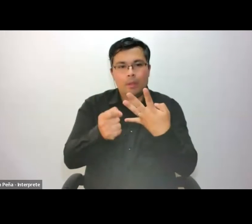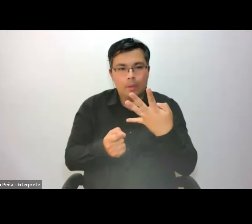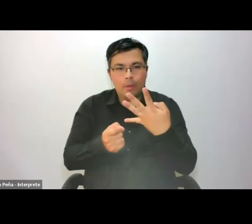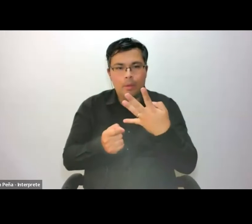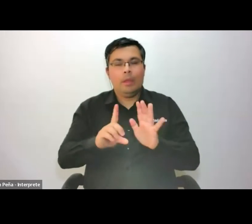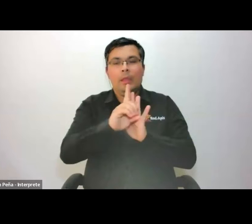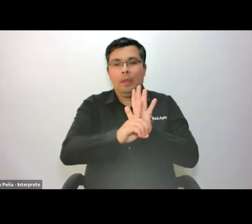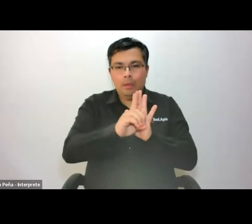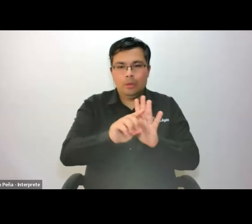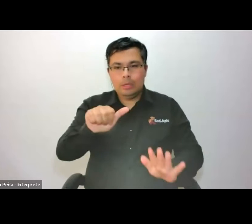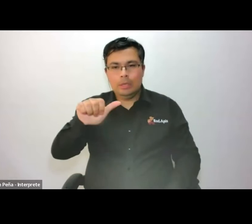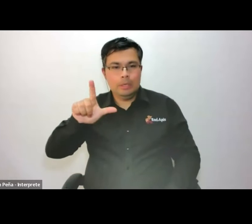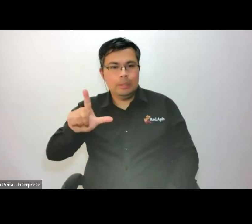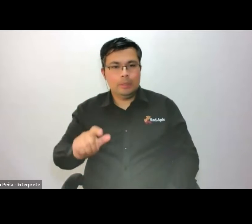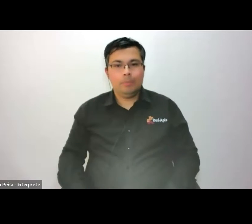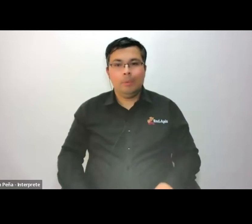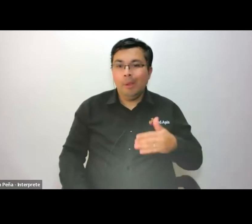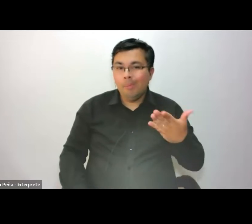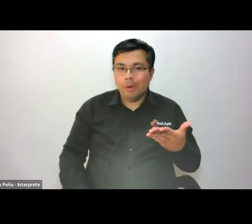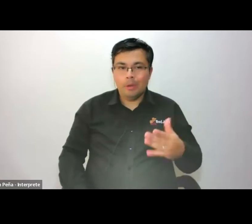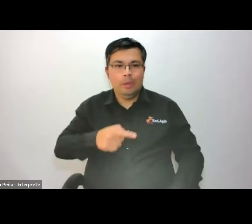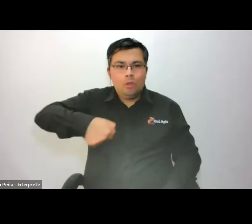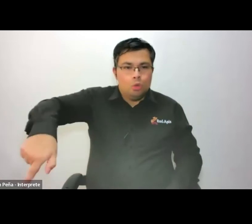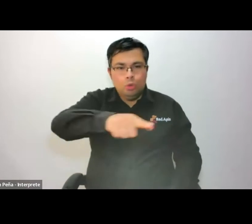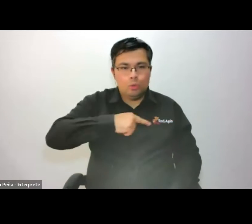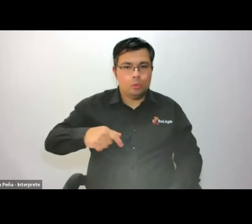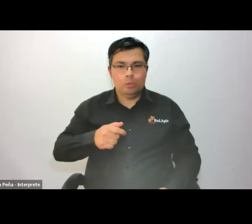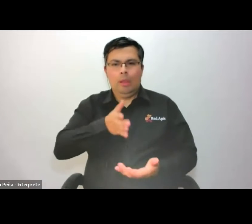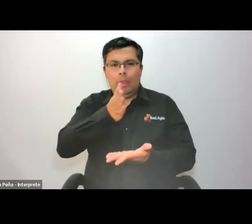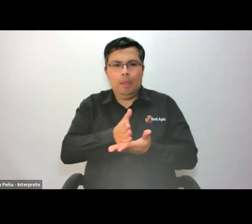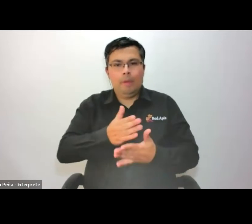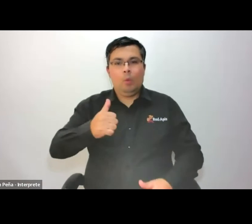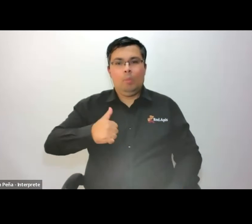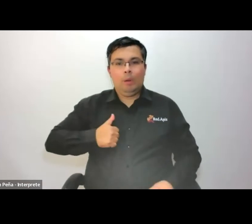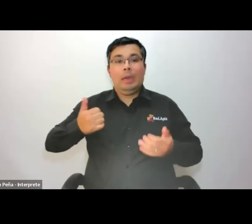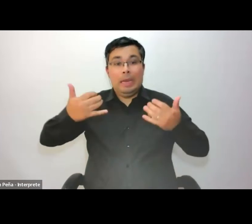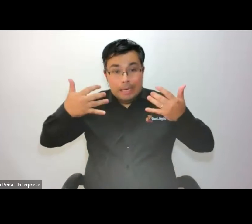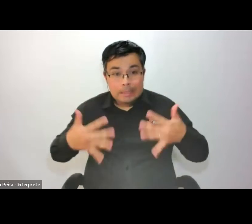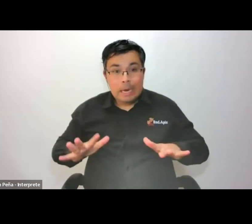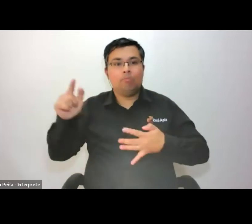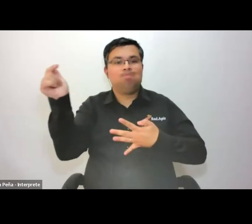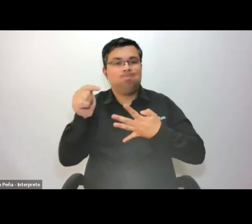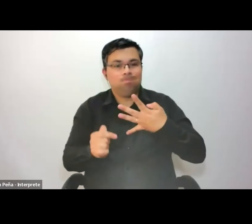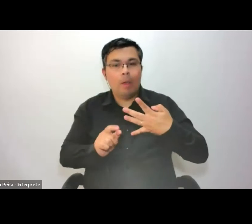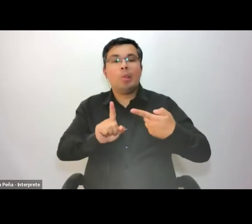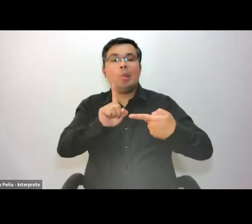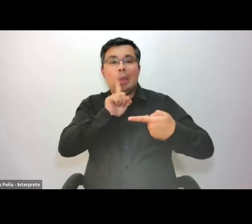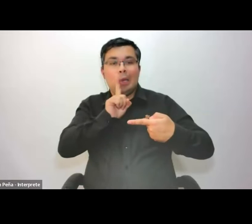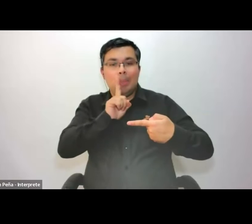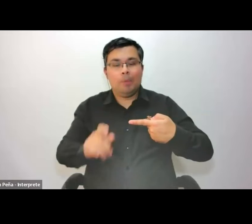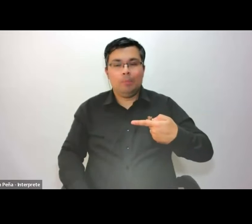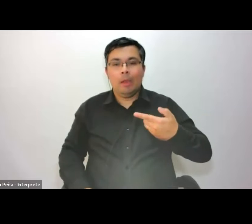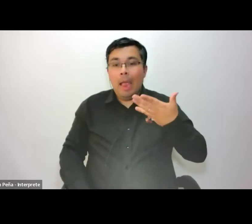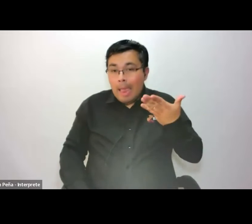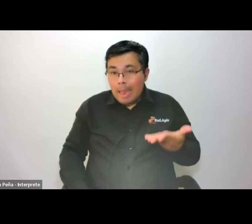67. Por lo tanto, lo que tenemos que hacer es, con lo que ya contamos, venimos a fortalecer con esta ley